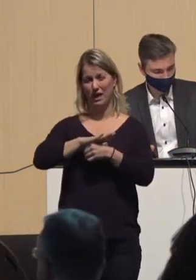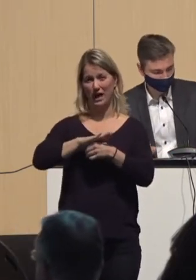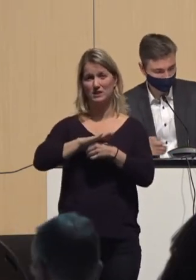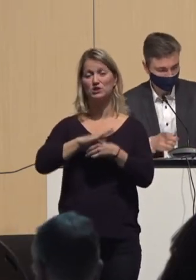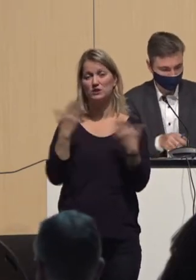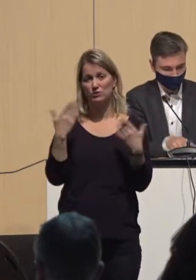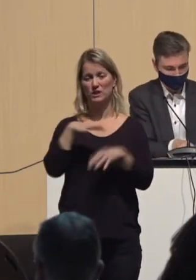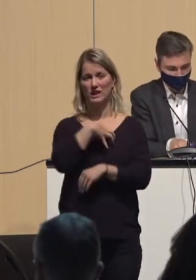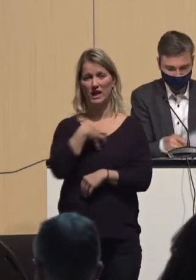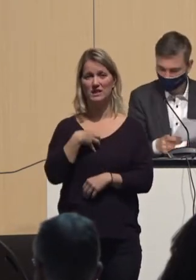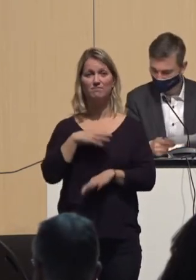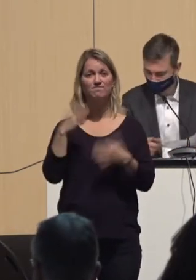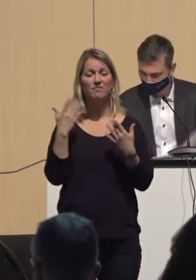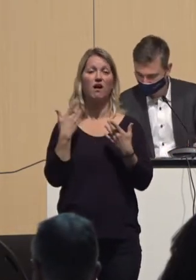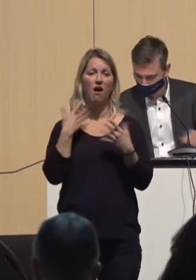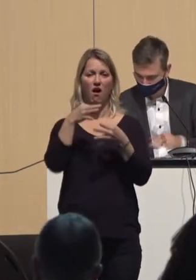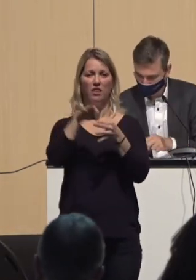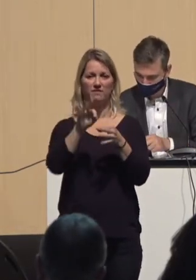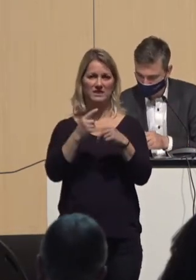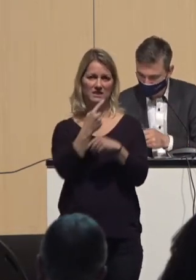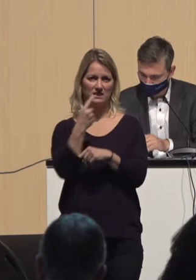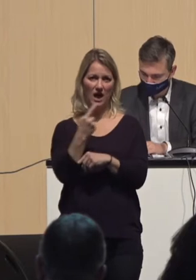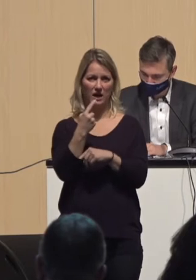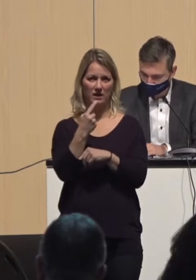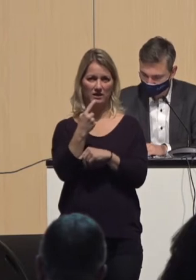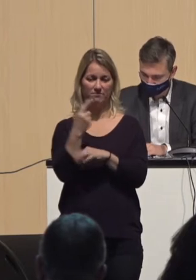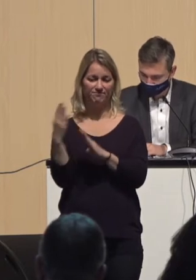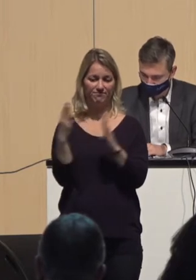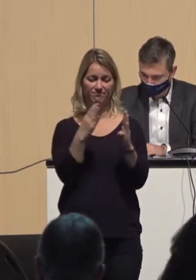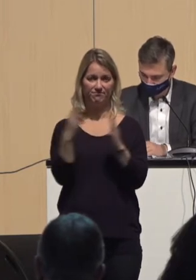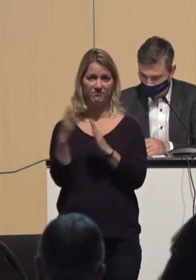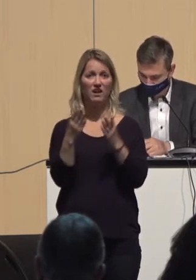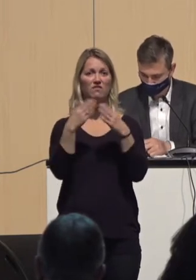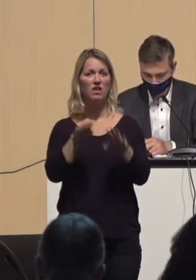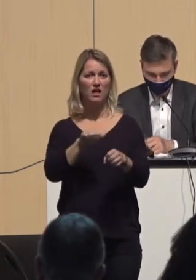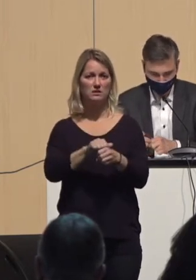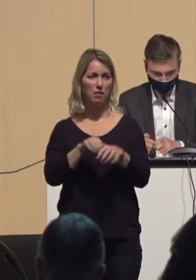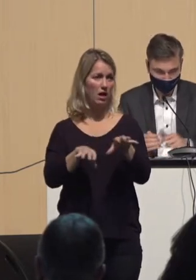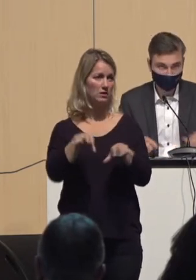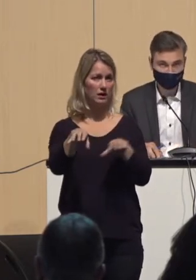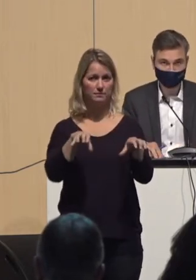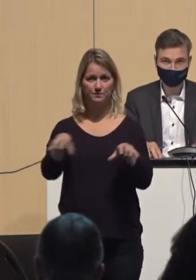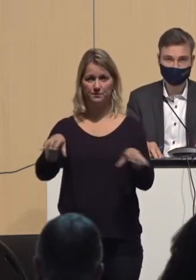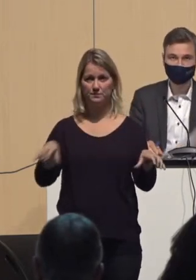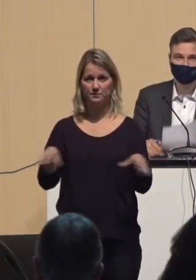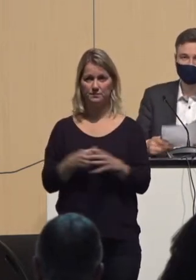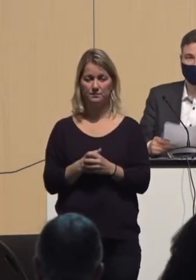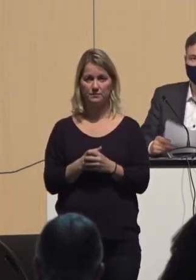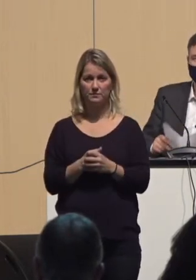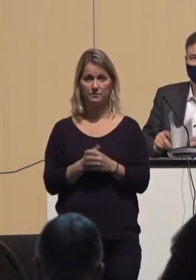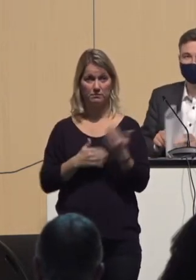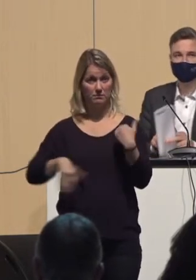Landeshauptstadt Dresden. Es geht um die Adventszeit, um die Zeit der Weihnachtsmärkte. Und wir diskutieren